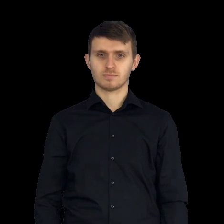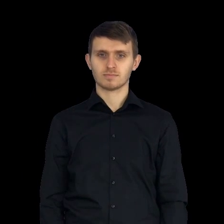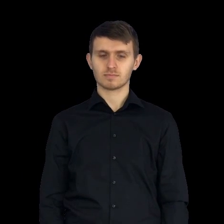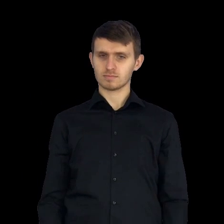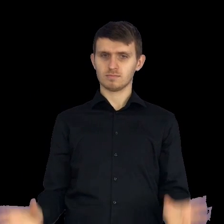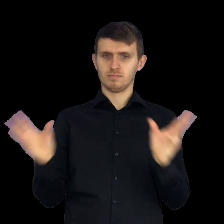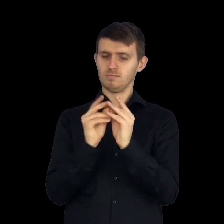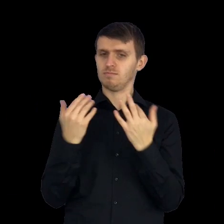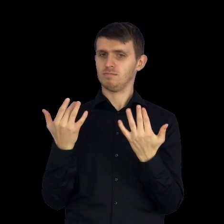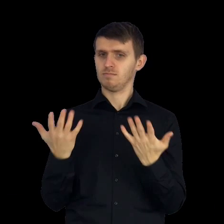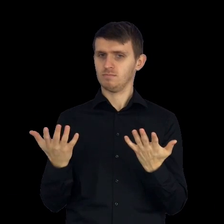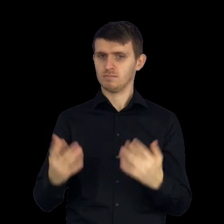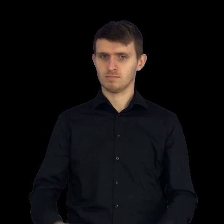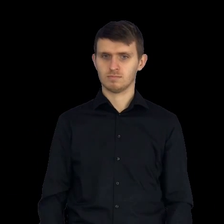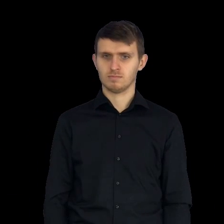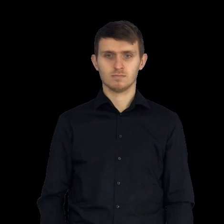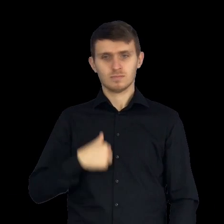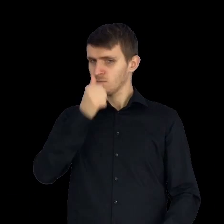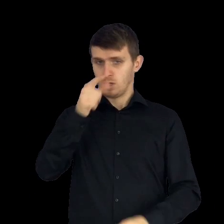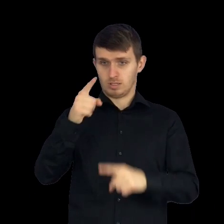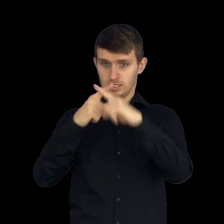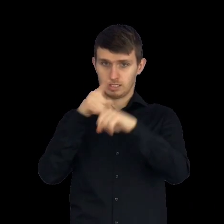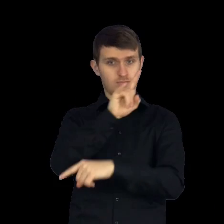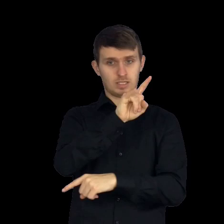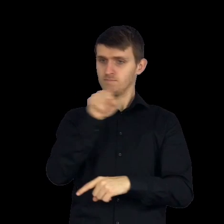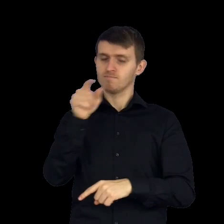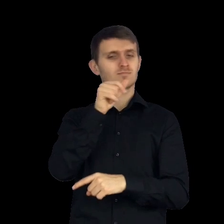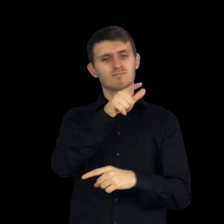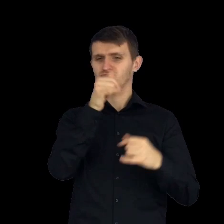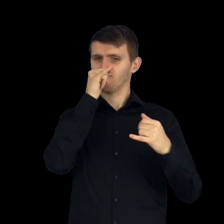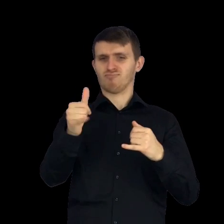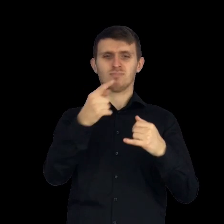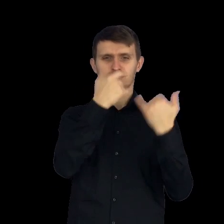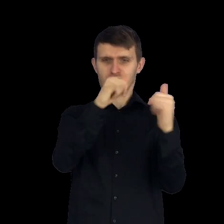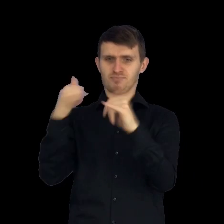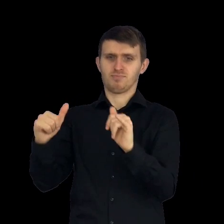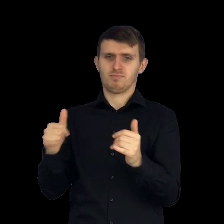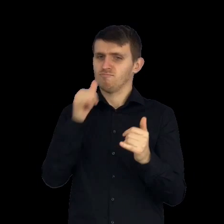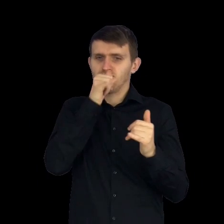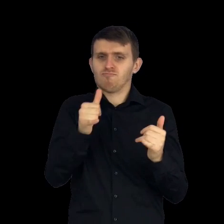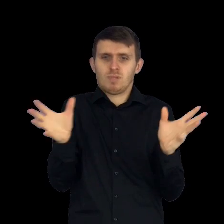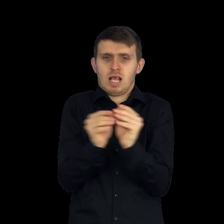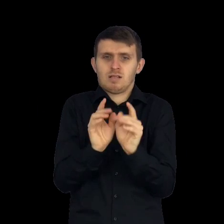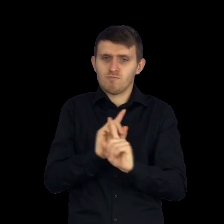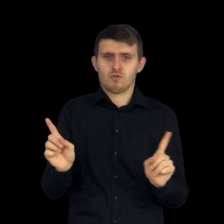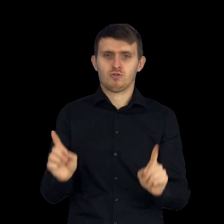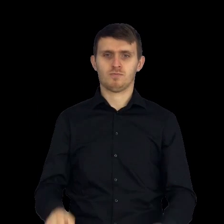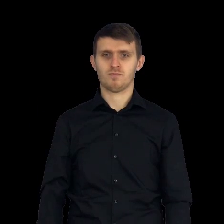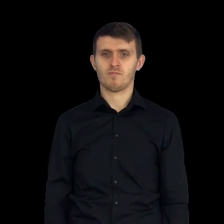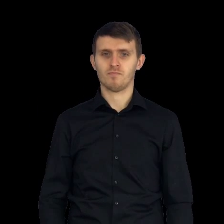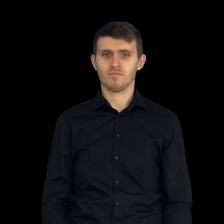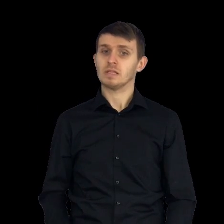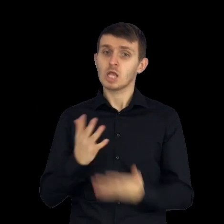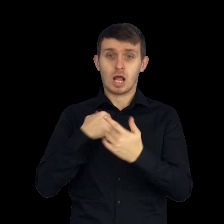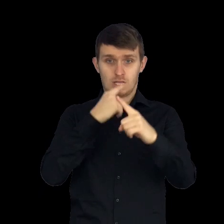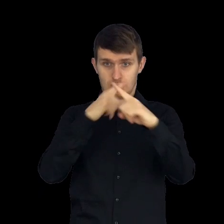to ile by to wyniosło? Nie mogę dodać xów do yów, bo mogą się za nimi kryć różne wartości. Mogę tylko dodać